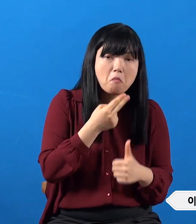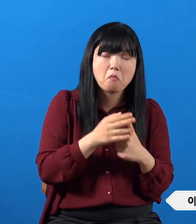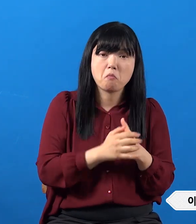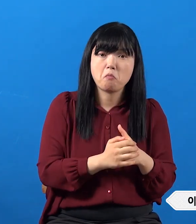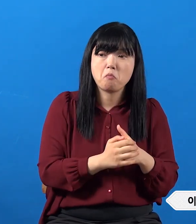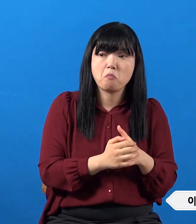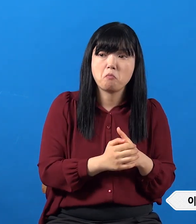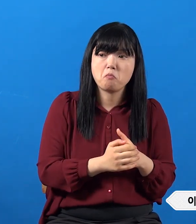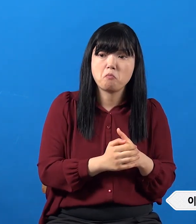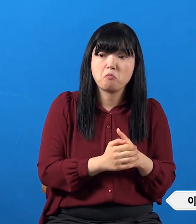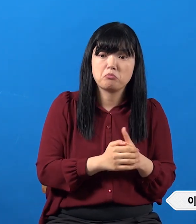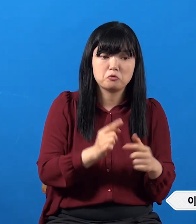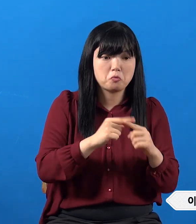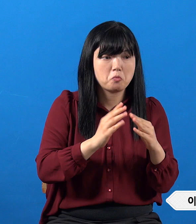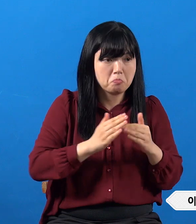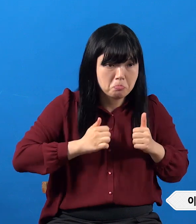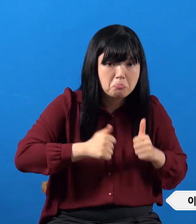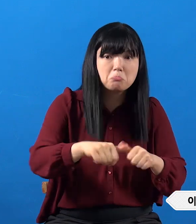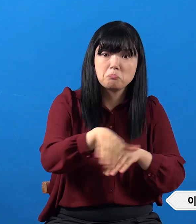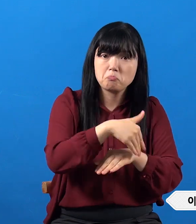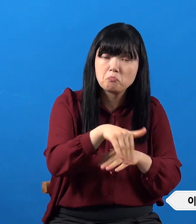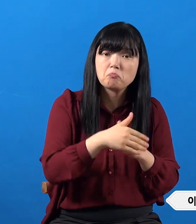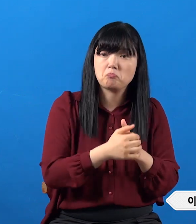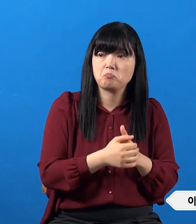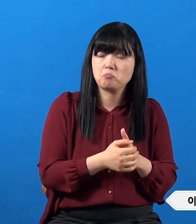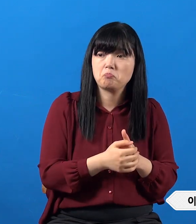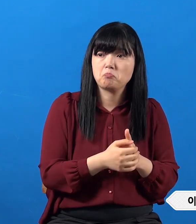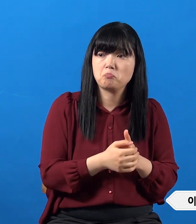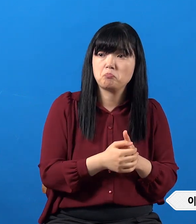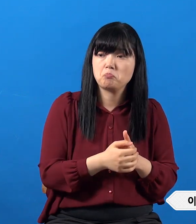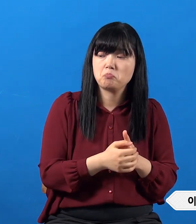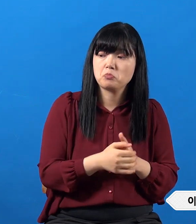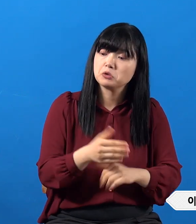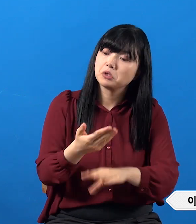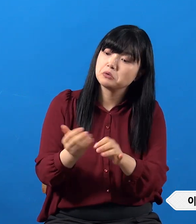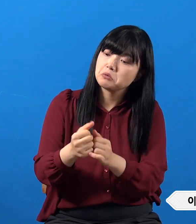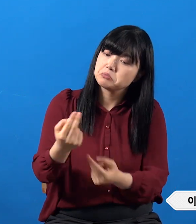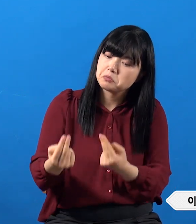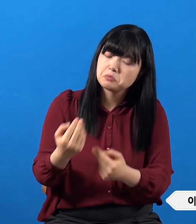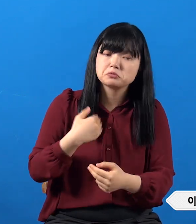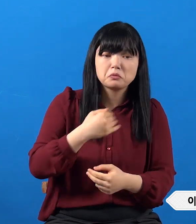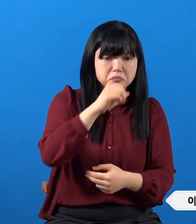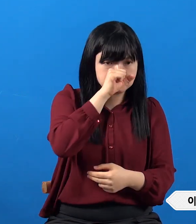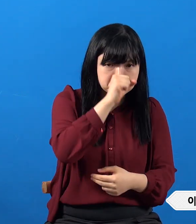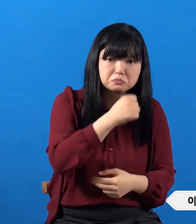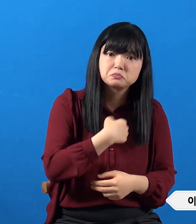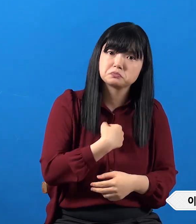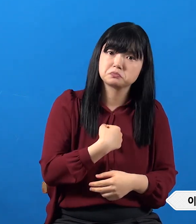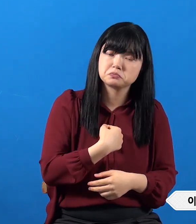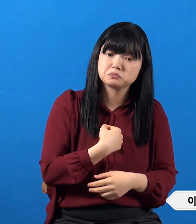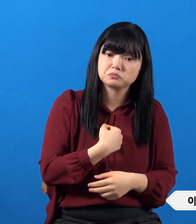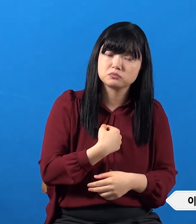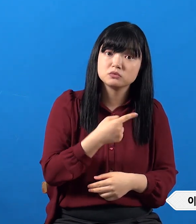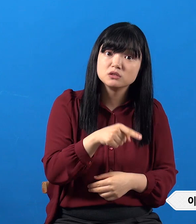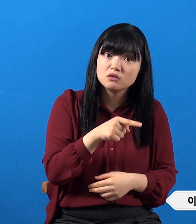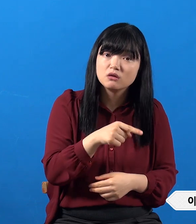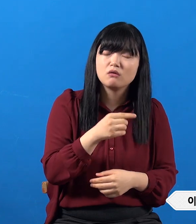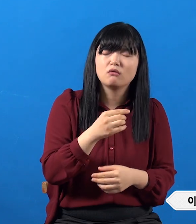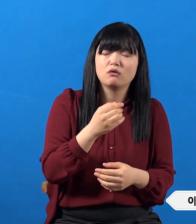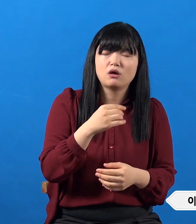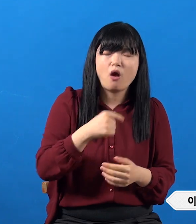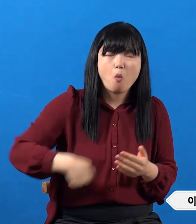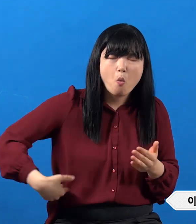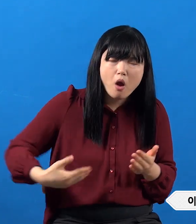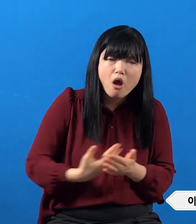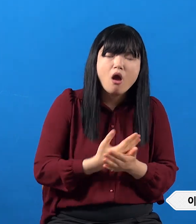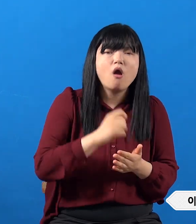없고 난 교회도 항상 나오고 나는 비교적 선하게 살았는데, 이런 사람들이 가장